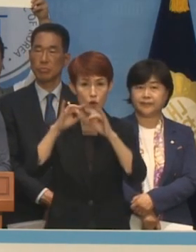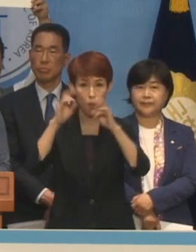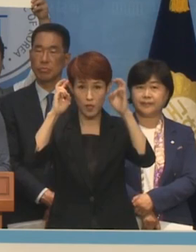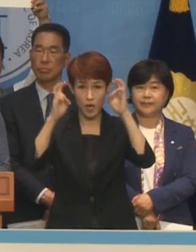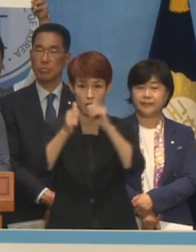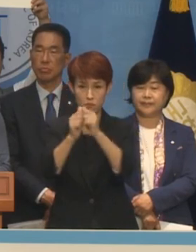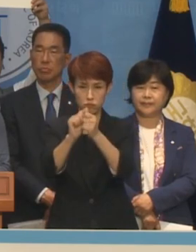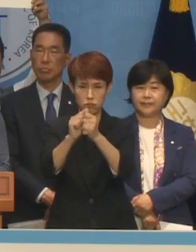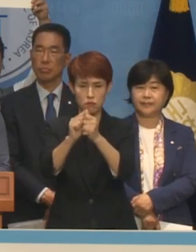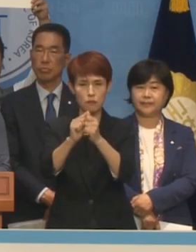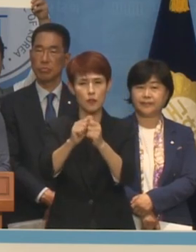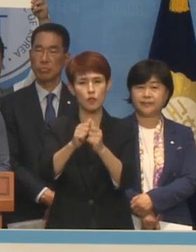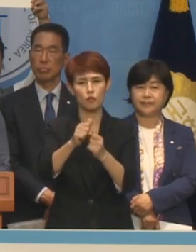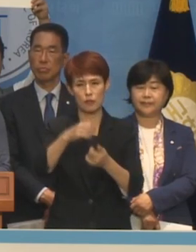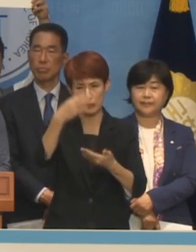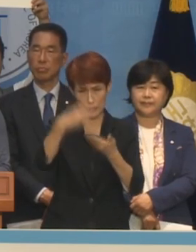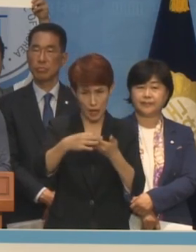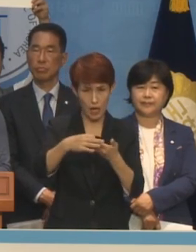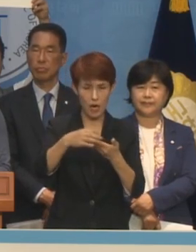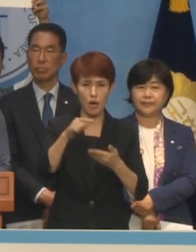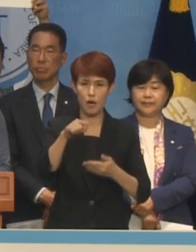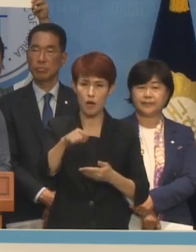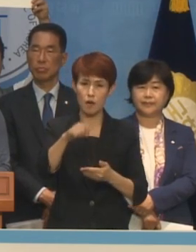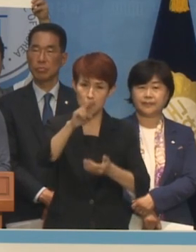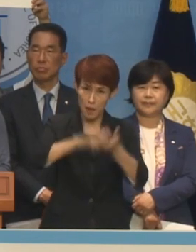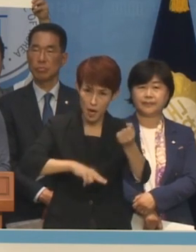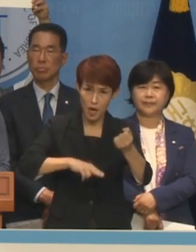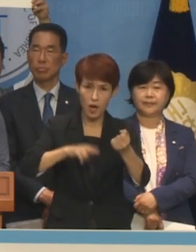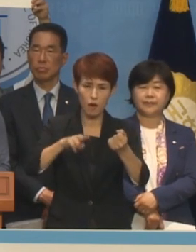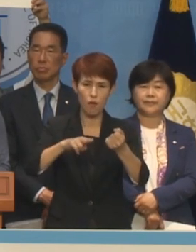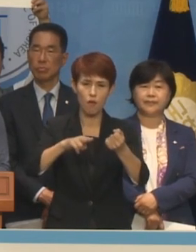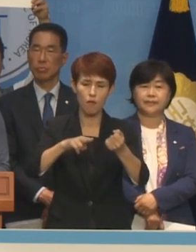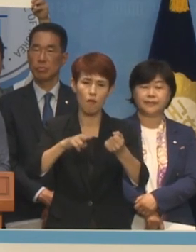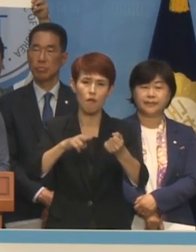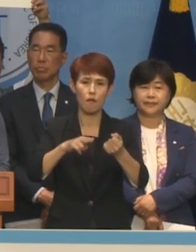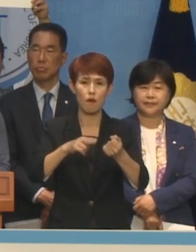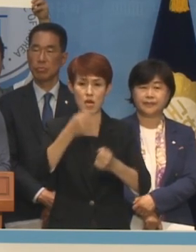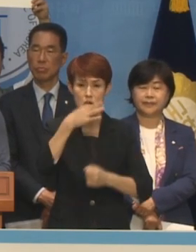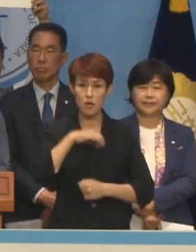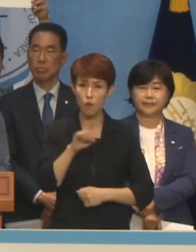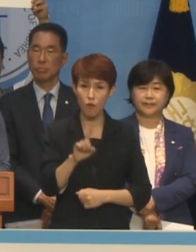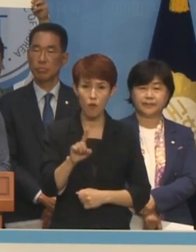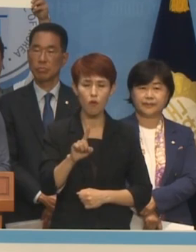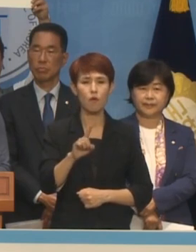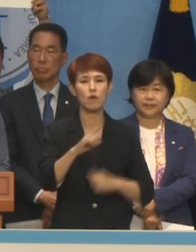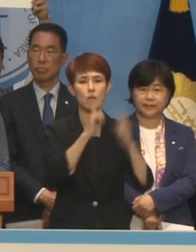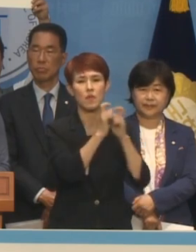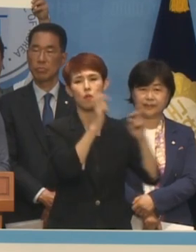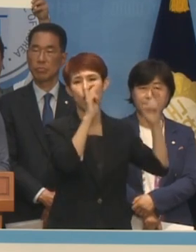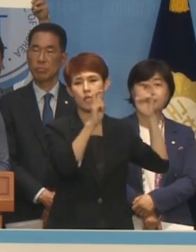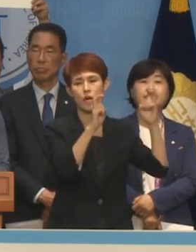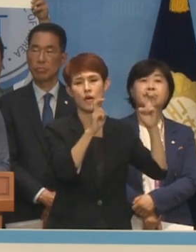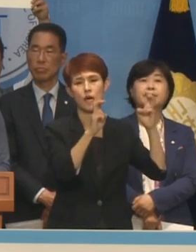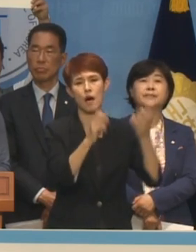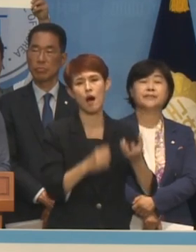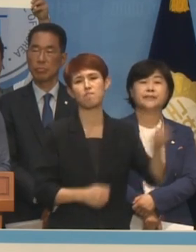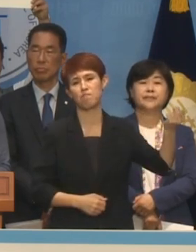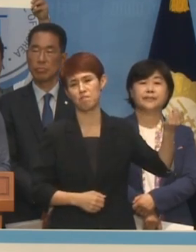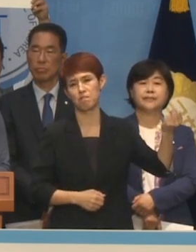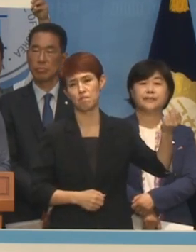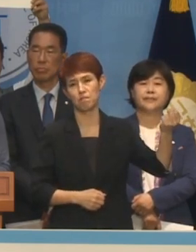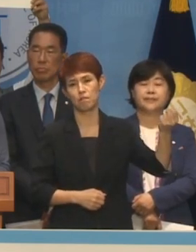지분의 저평가된 매각 대금의 차액만큼의 이익을 얻게 되는 것은 민간 재벌이고